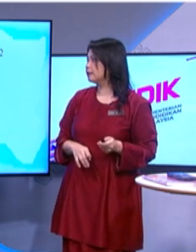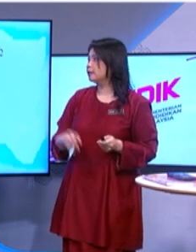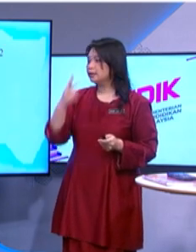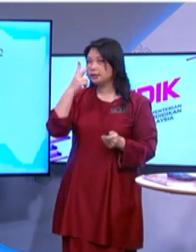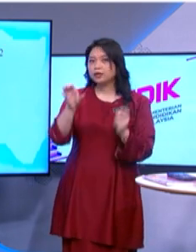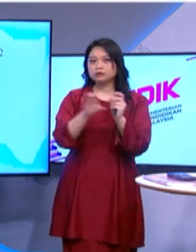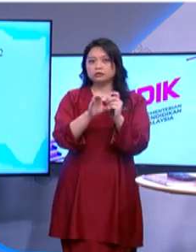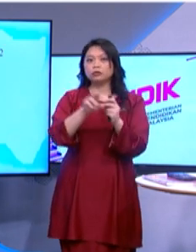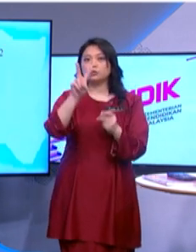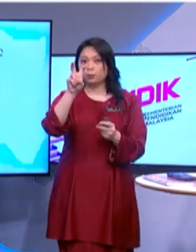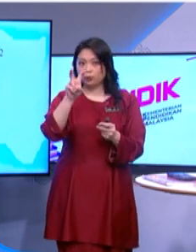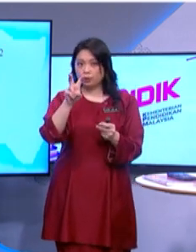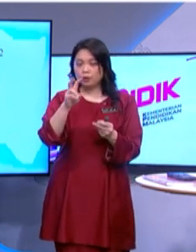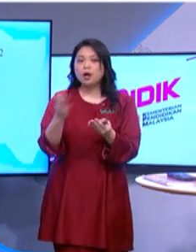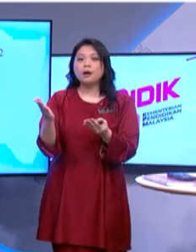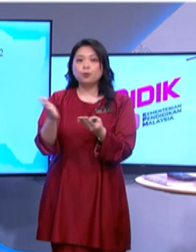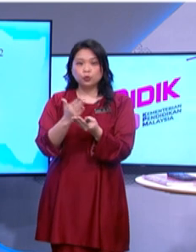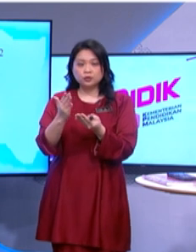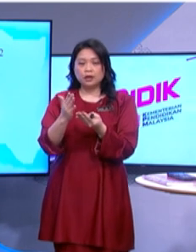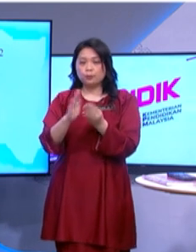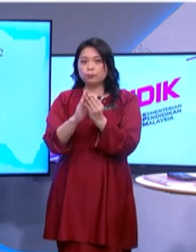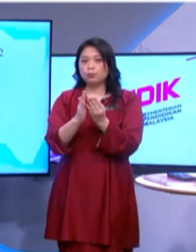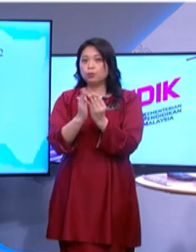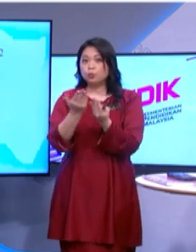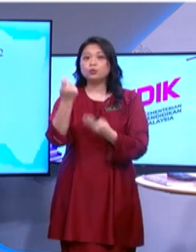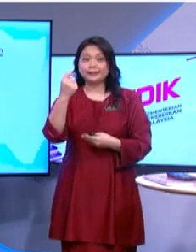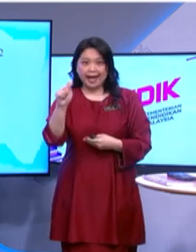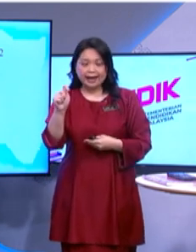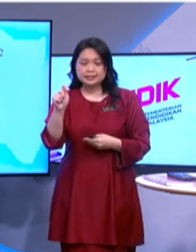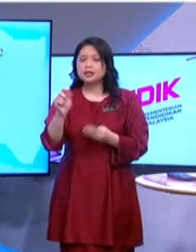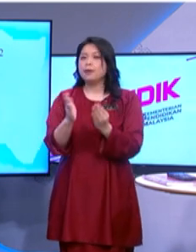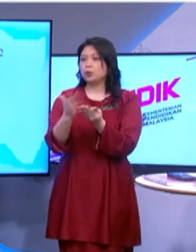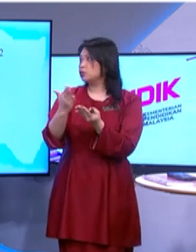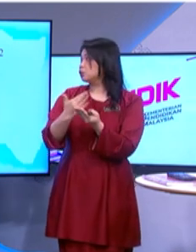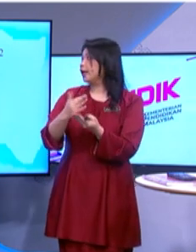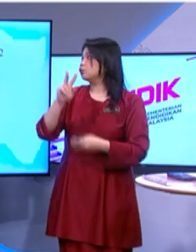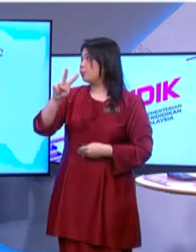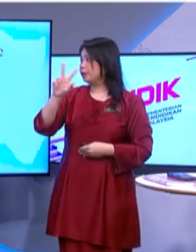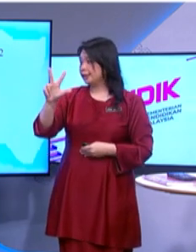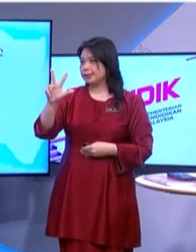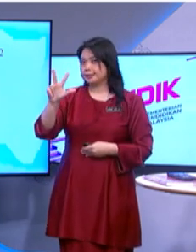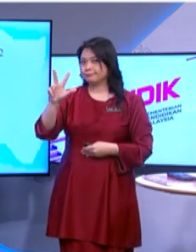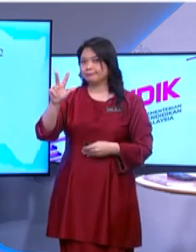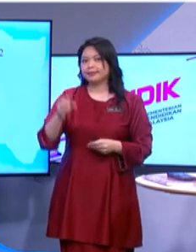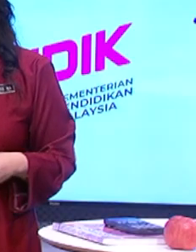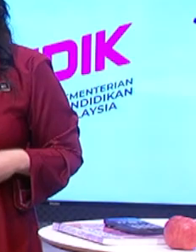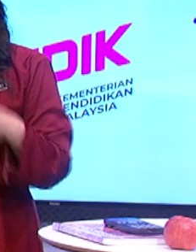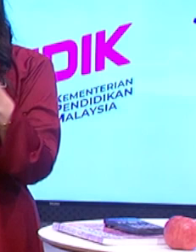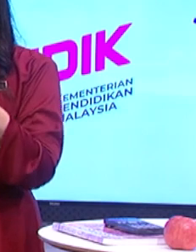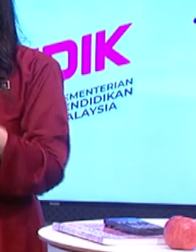Ayo kita tengok contoh 20 buku Sam buku teks buku surat 23 diberi